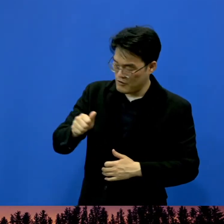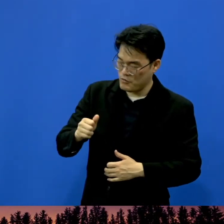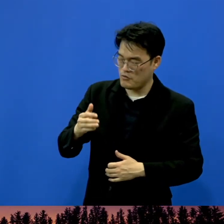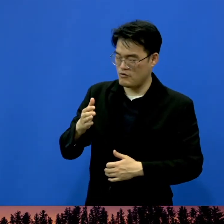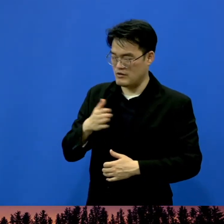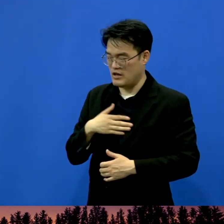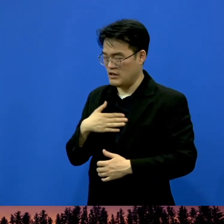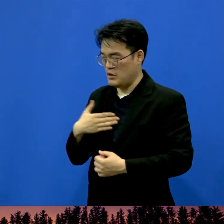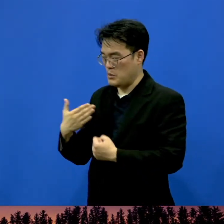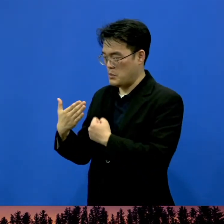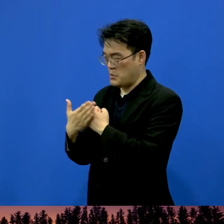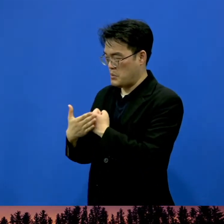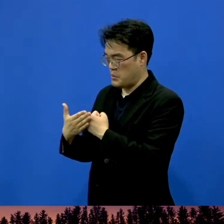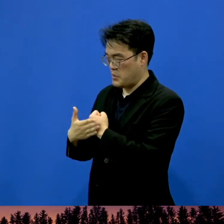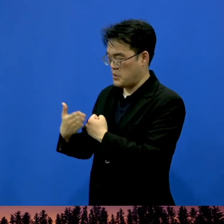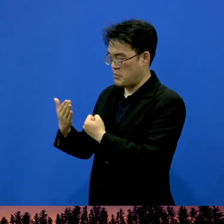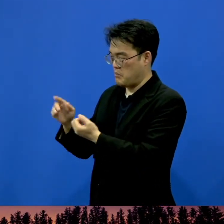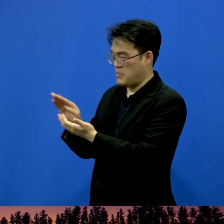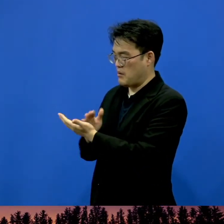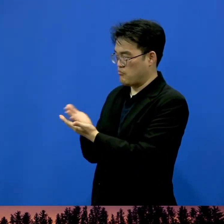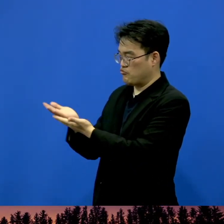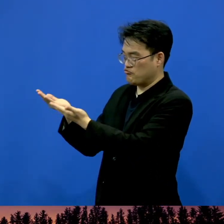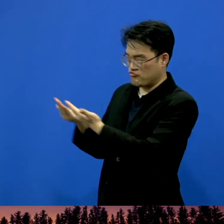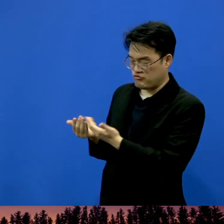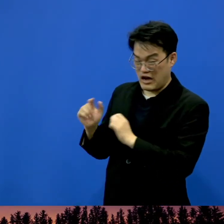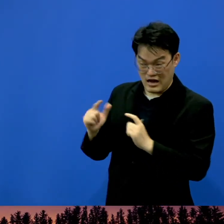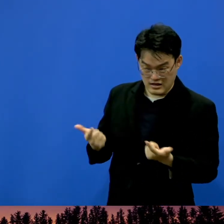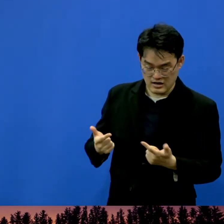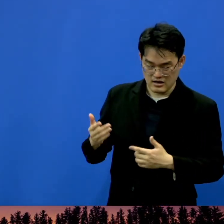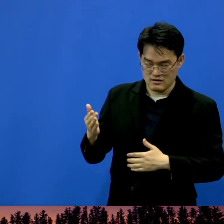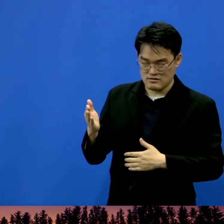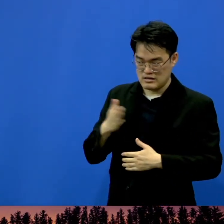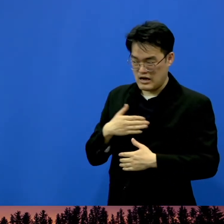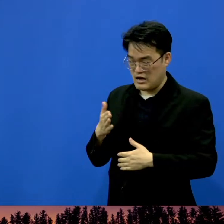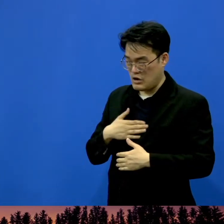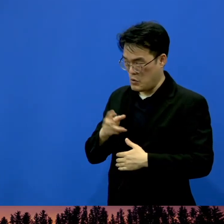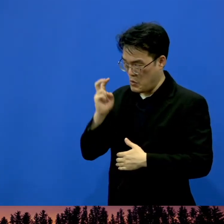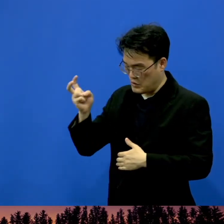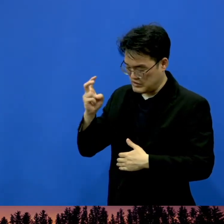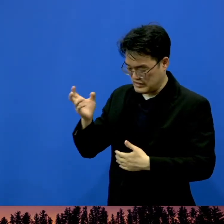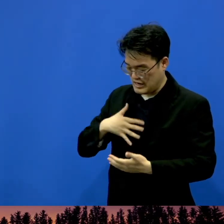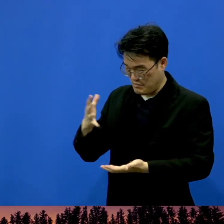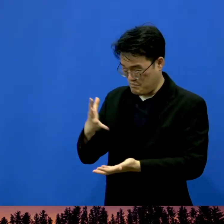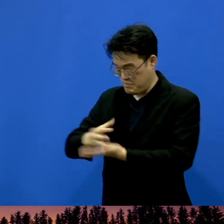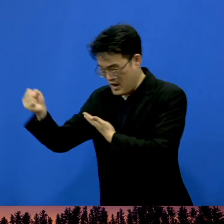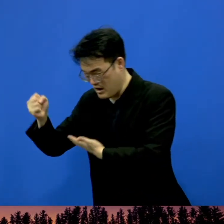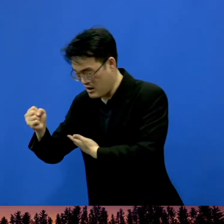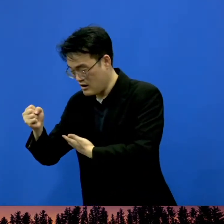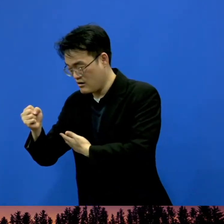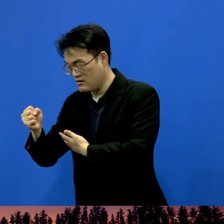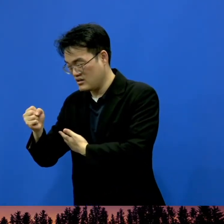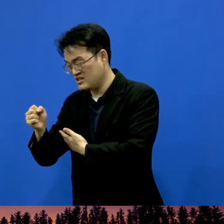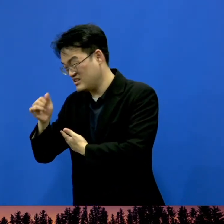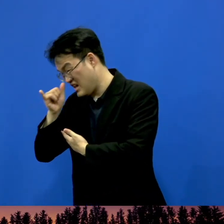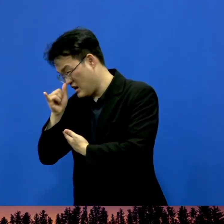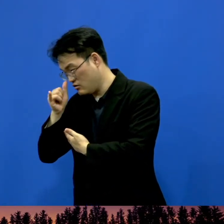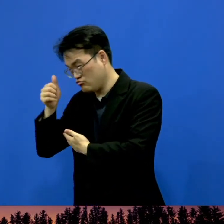아니다. 자칫하면 내 것까지 다 뺏길 수도 있다. 주인에 대한 어떤 의도를 의심하고 있는